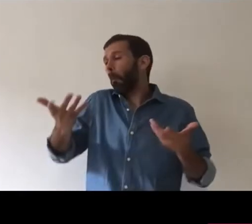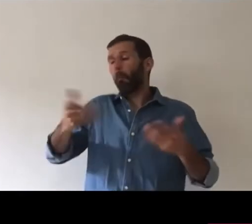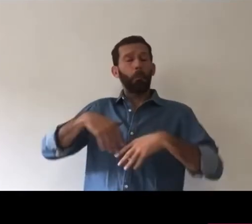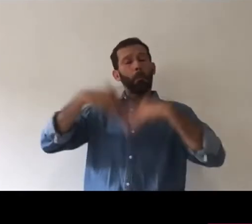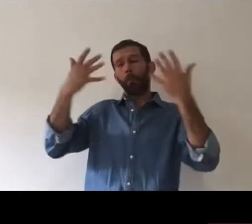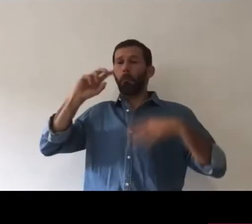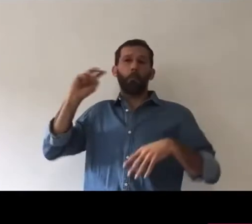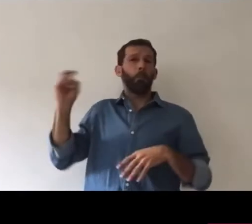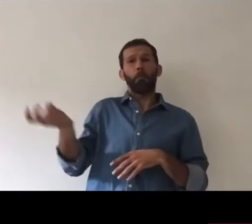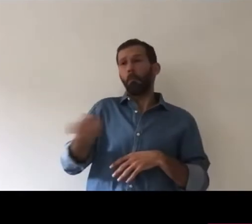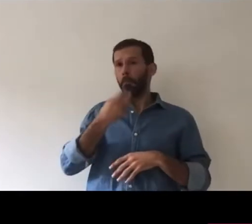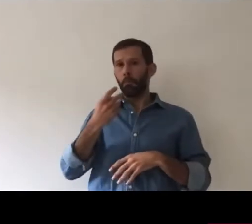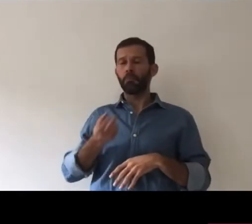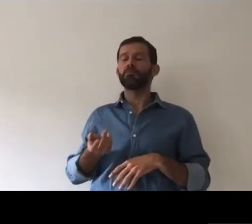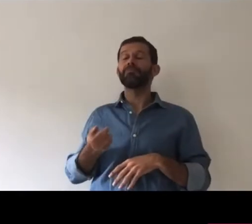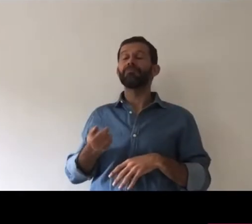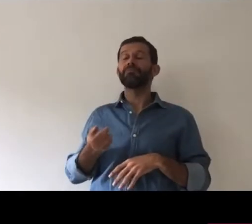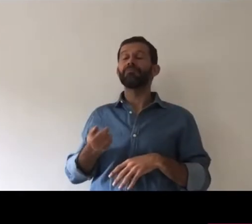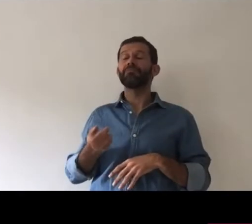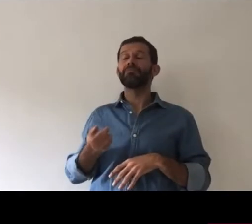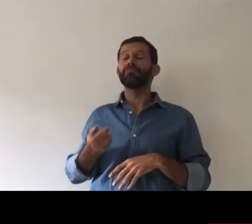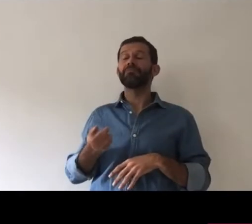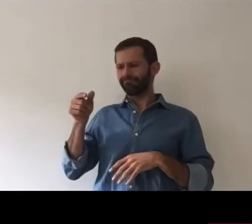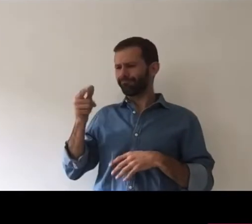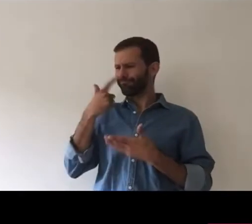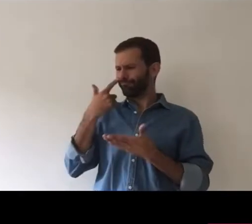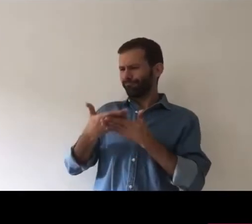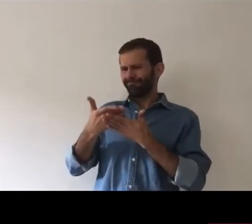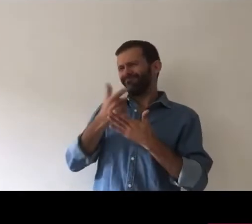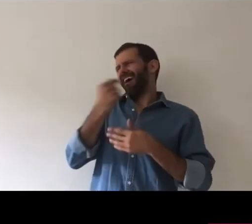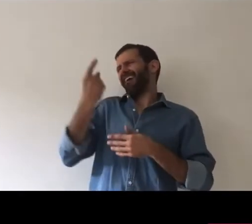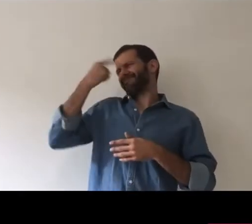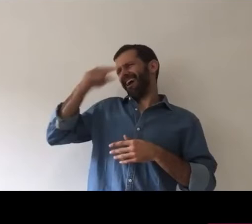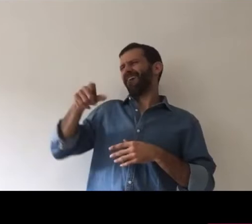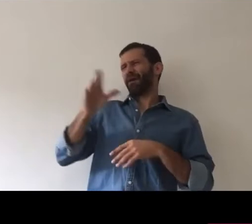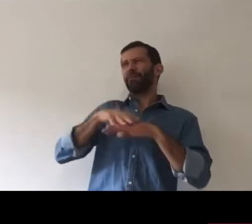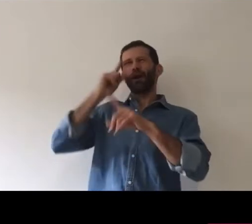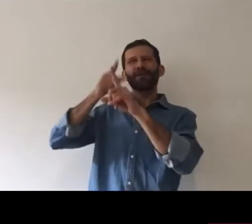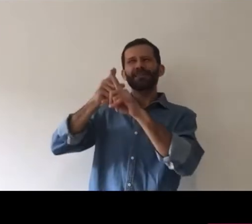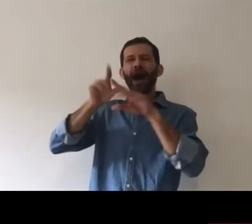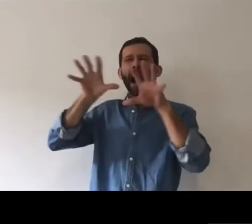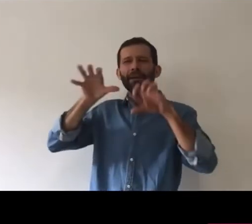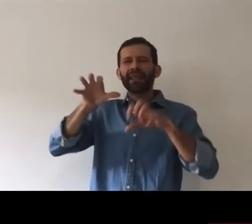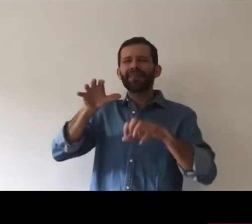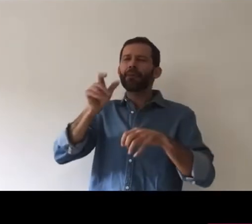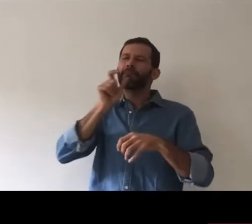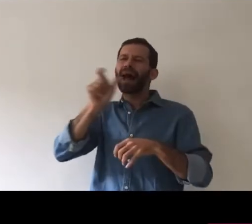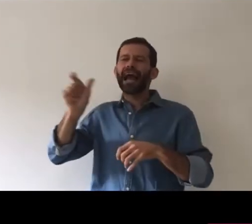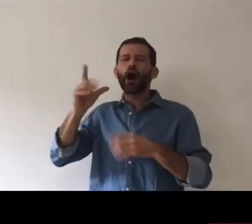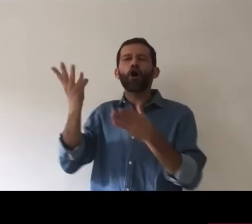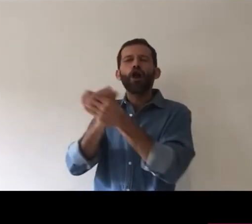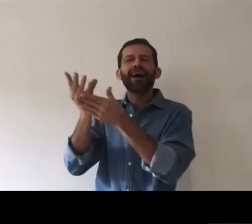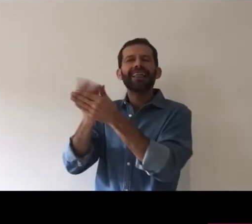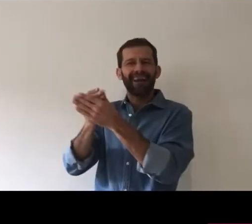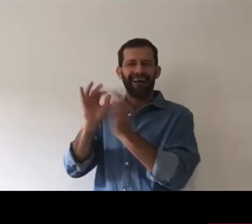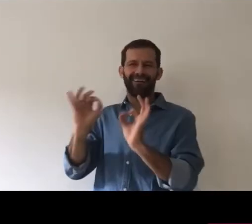signo icónico en lengua de signos, que puede representarse de varias maneras,